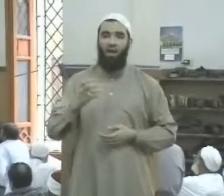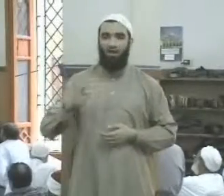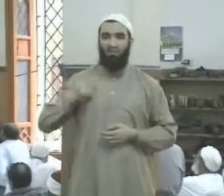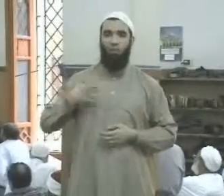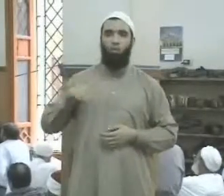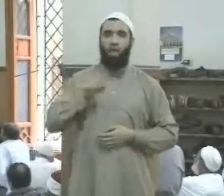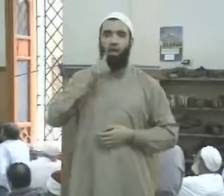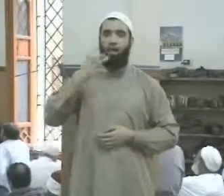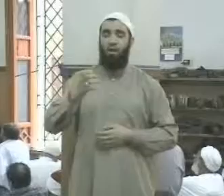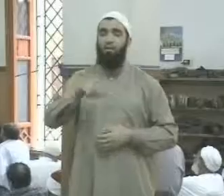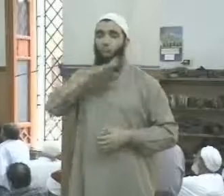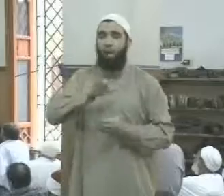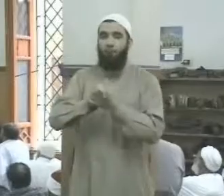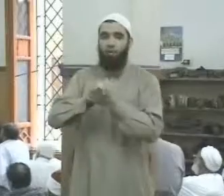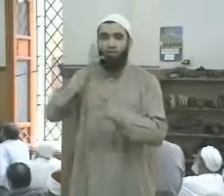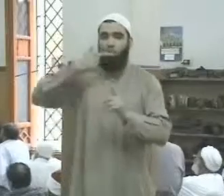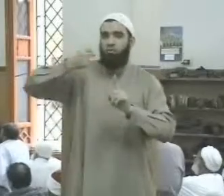وعمره عمر طالب في الثانوية العامة؟